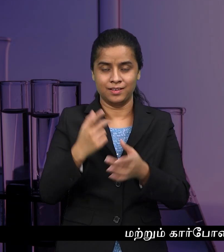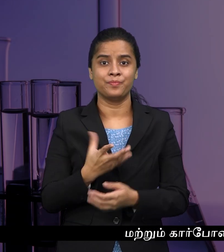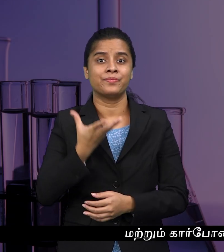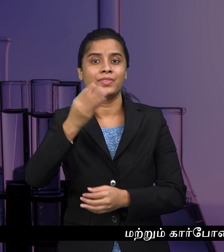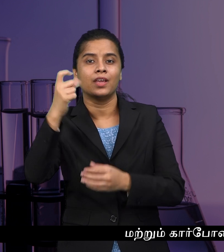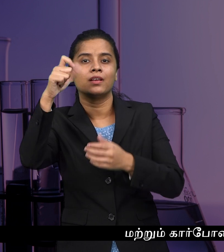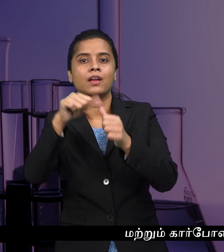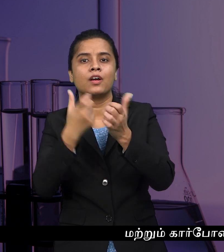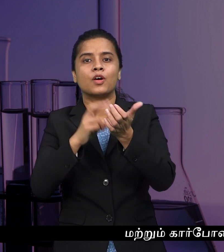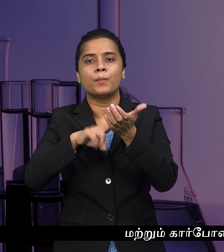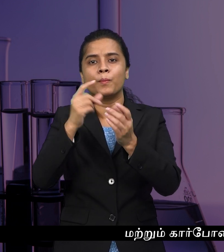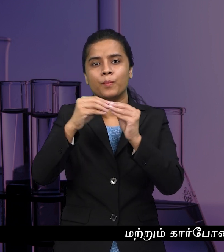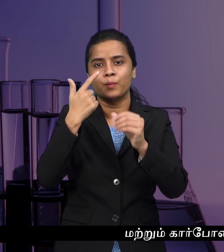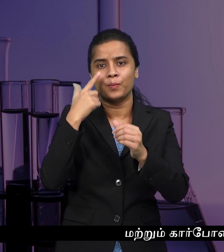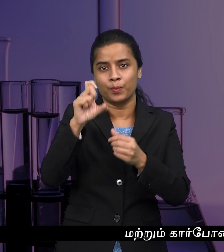மற்றும் கார்போனிக் அமிலமாக மாறுகின்றன.